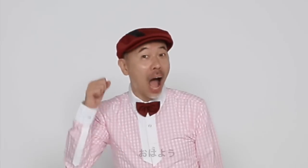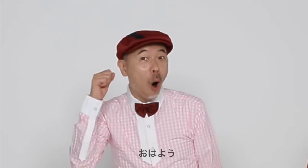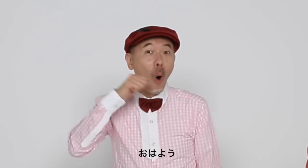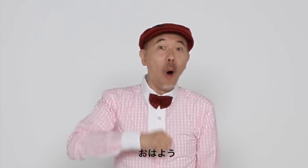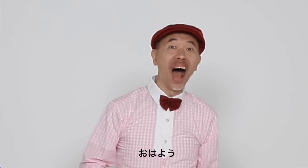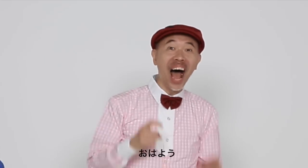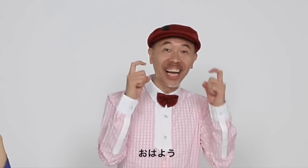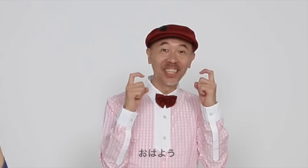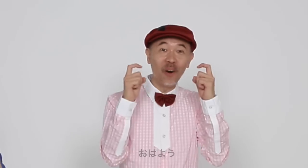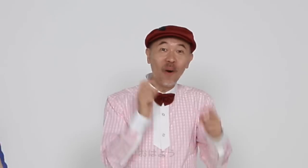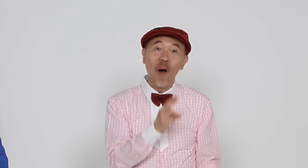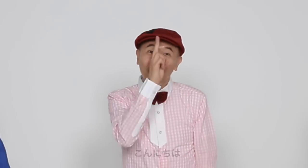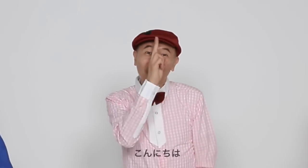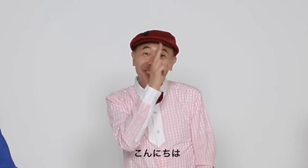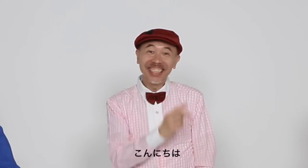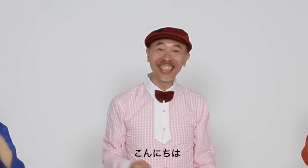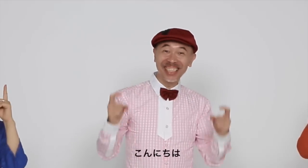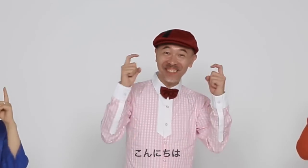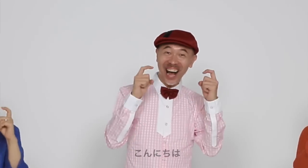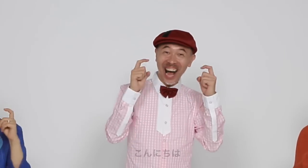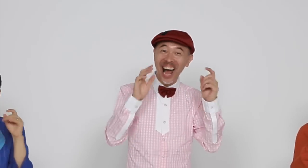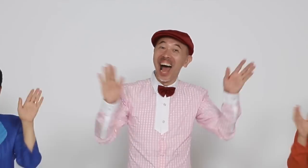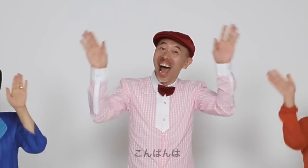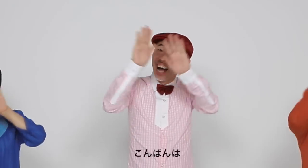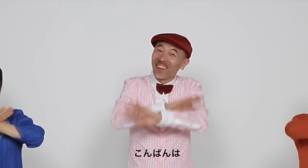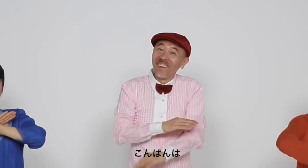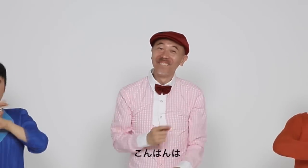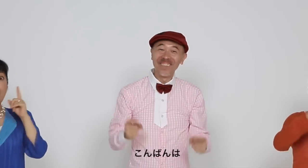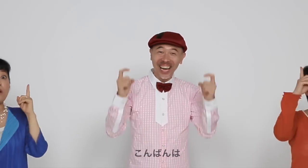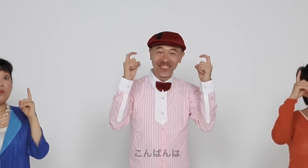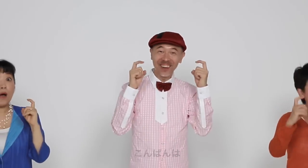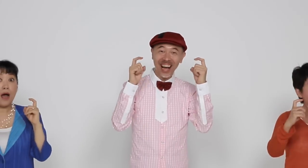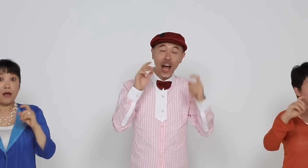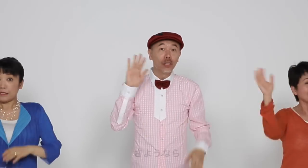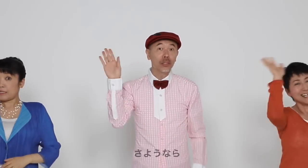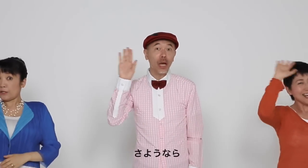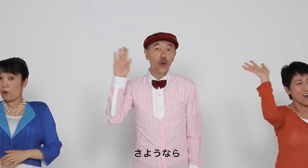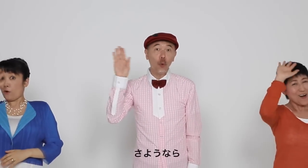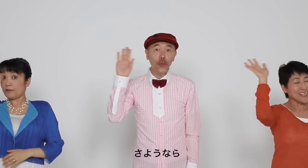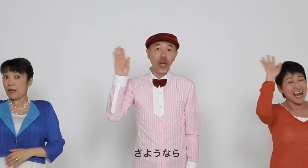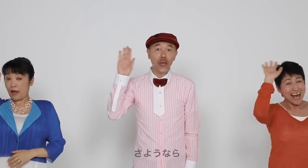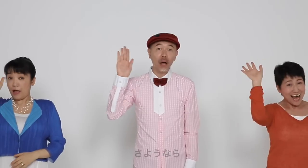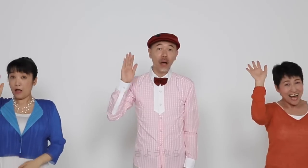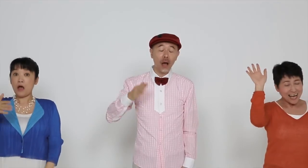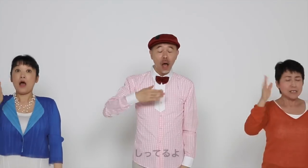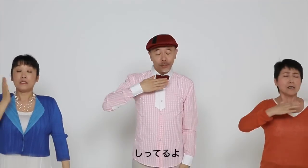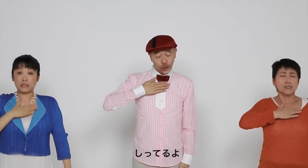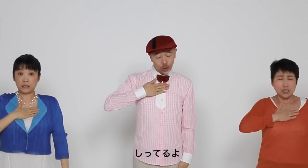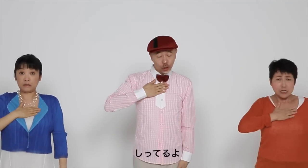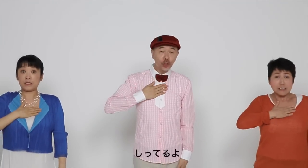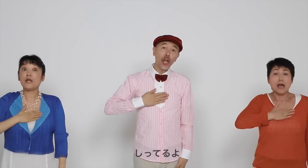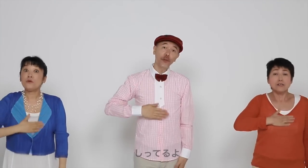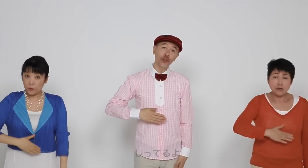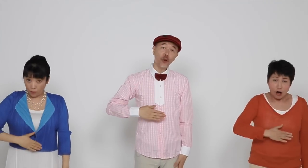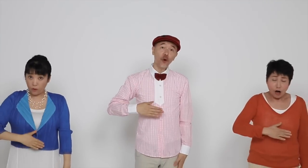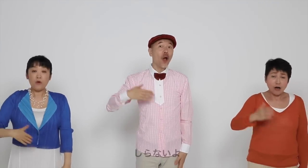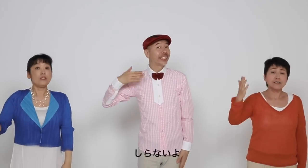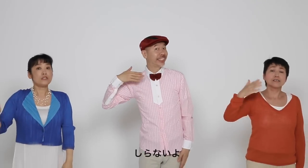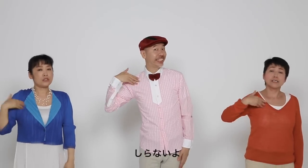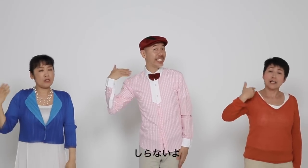おはよう、こんにちは、こんばんは、さようなら。知ってるよ、知ら